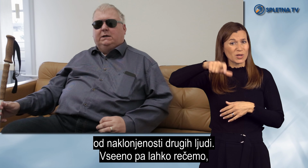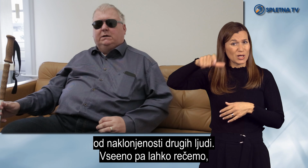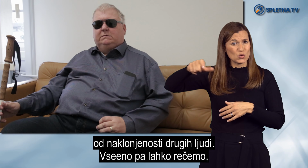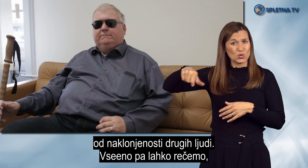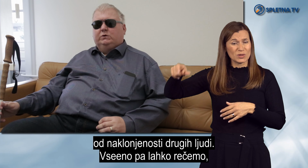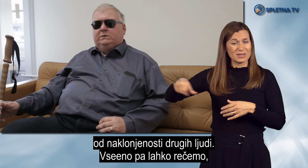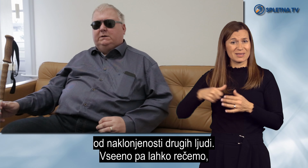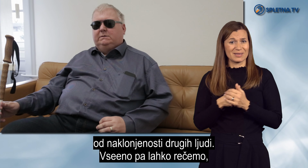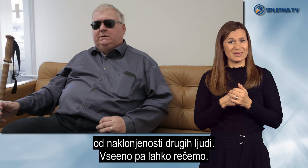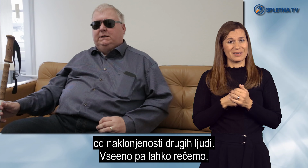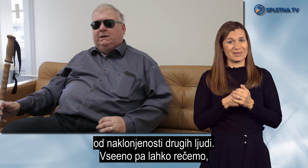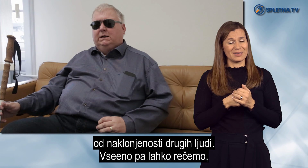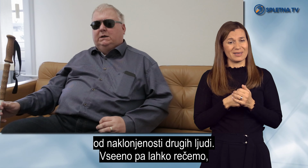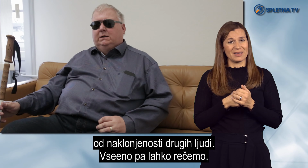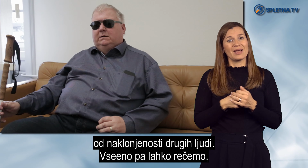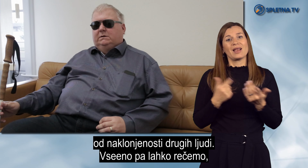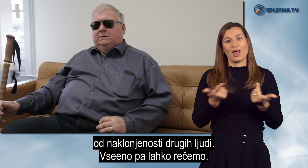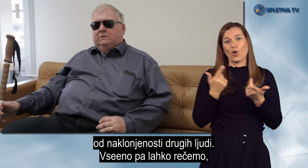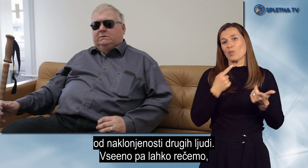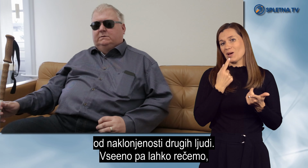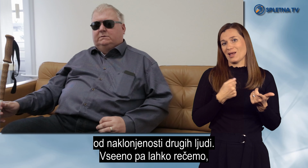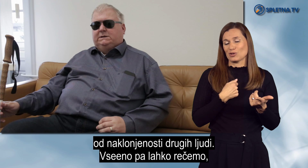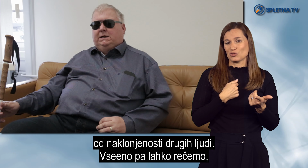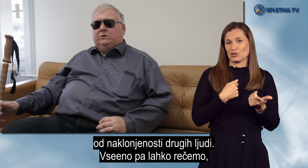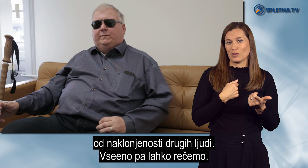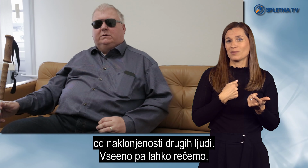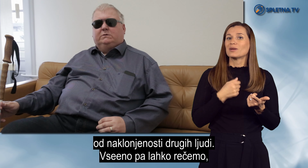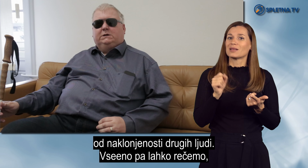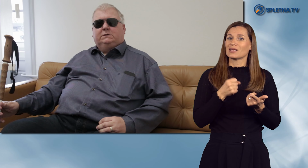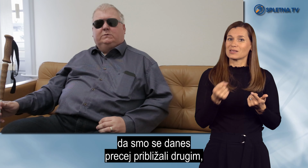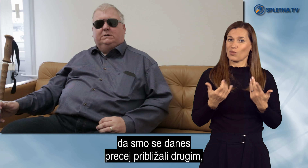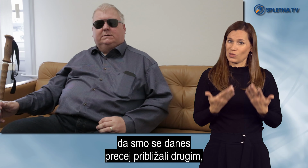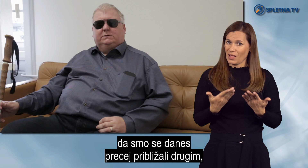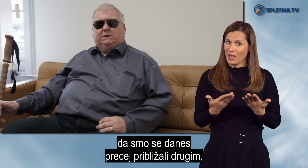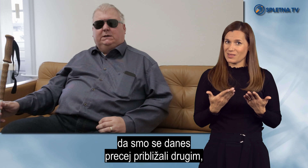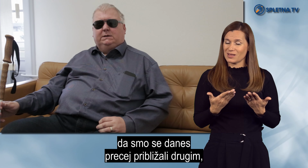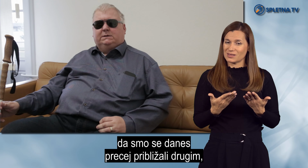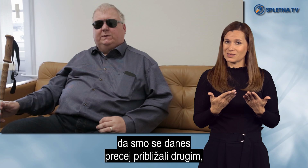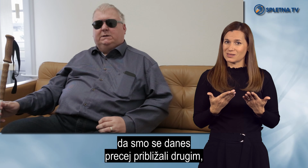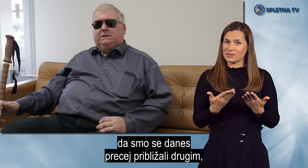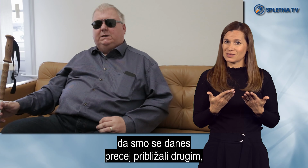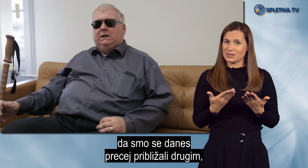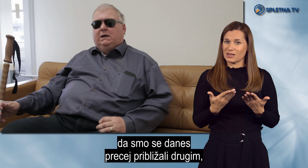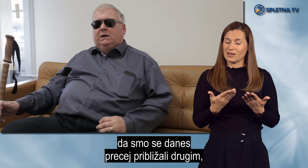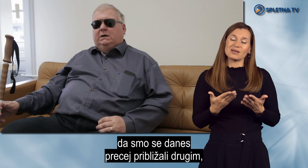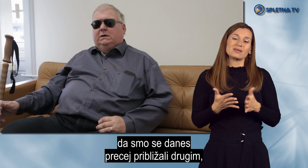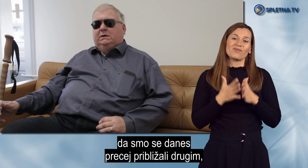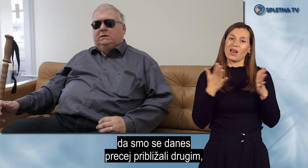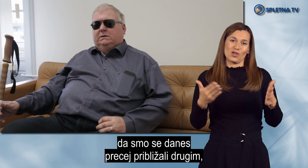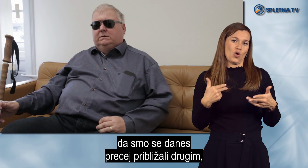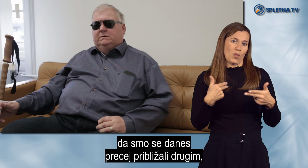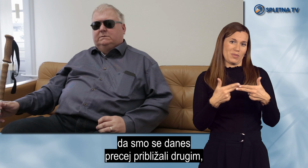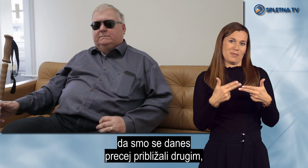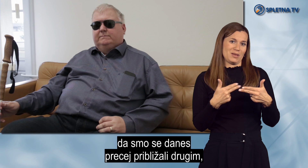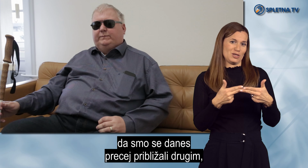naklonjenosti drugih ljudi. Vseeno pa lahko rečemo, da smo se danes precej